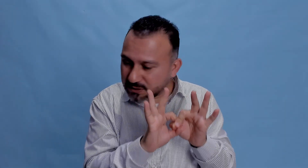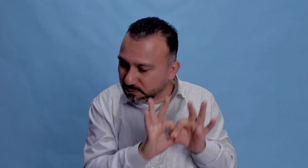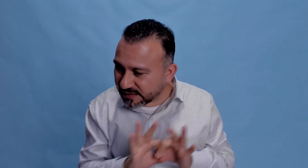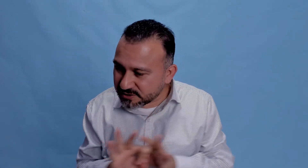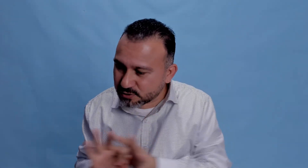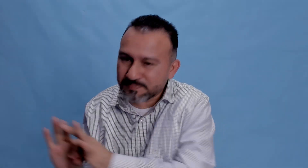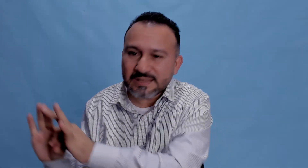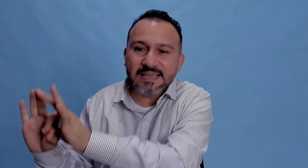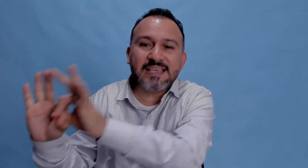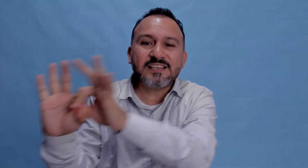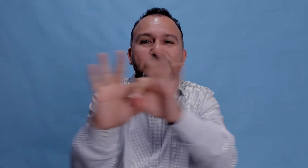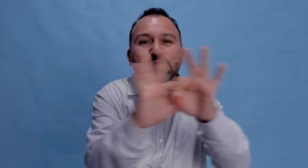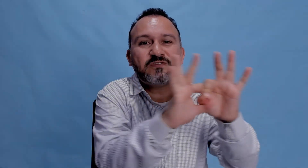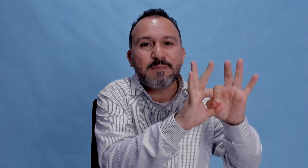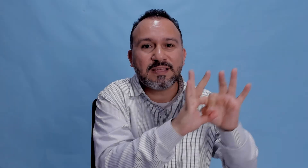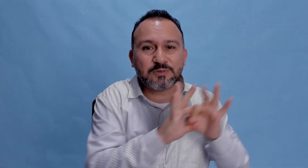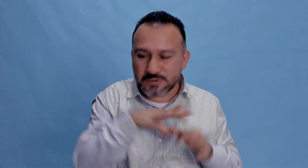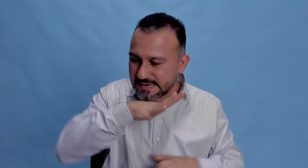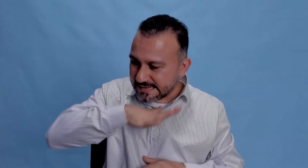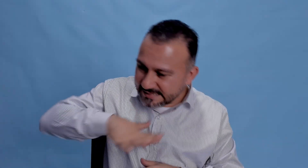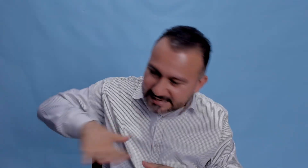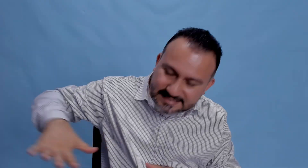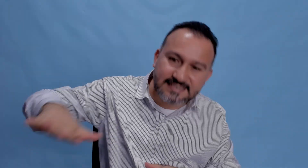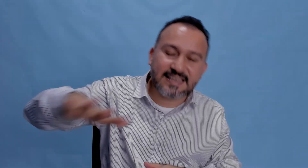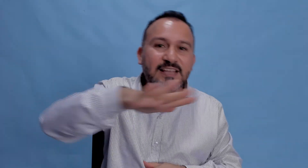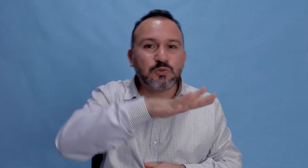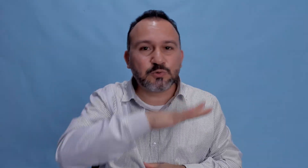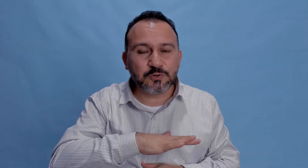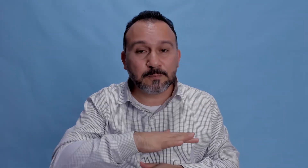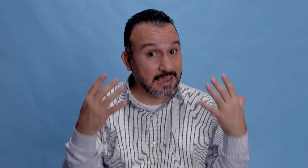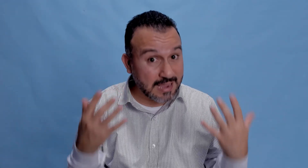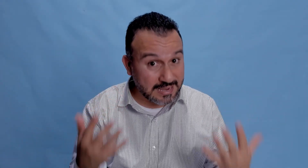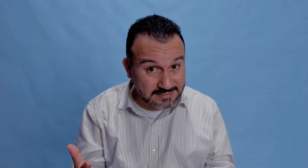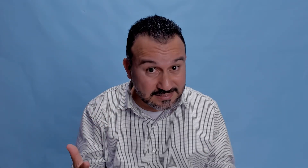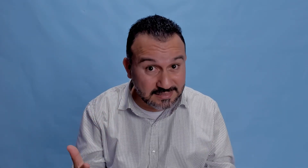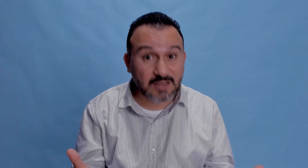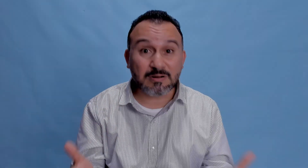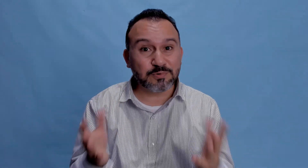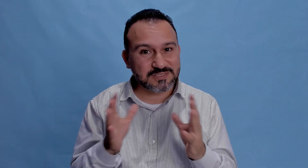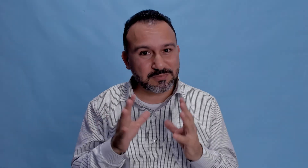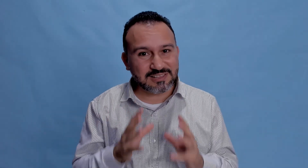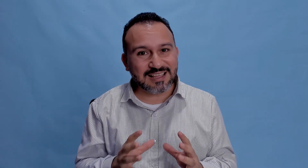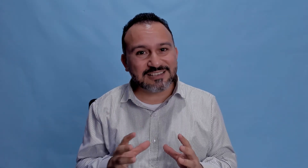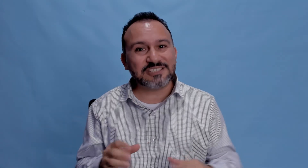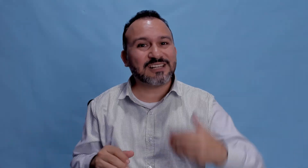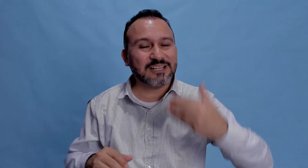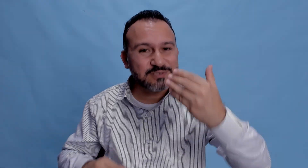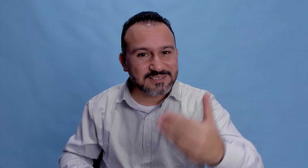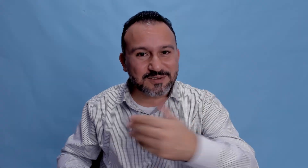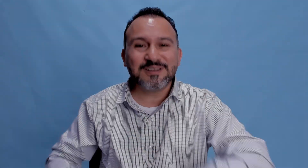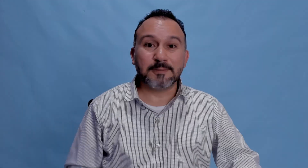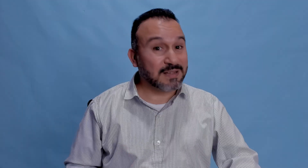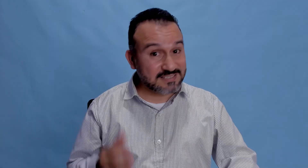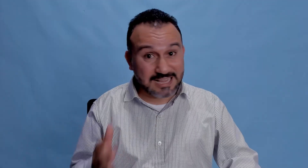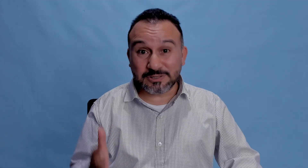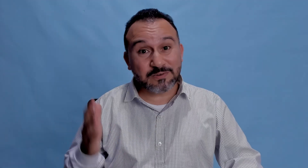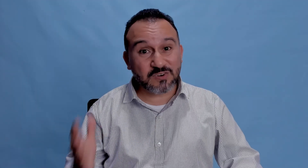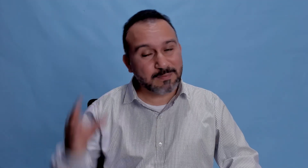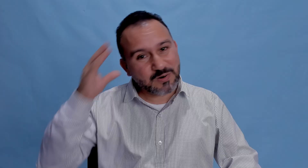eu faço esse movimento nesse entorno. Aí sim é uma possibilidade de tradução baseado na forma